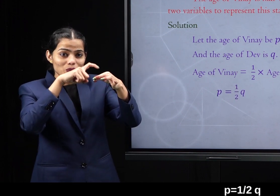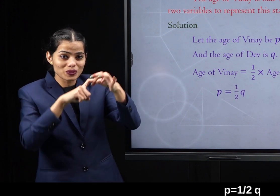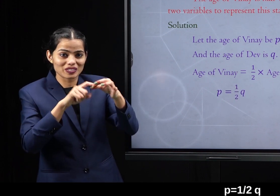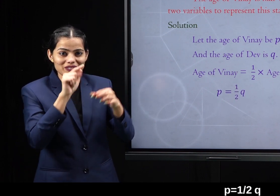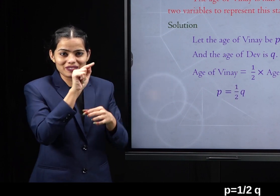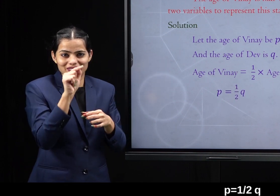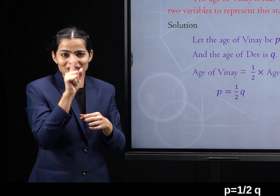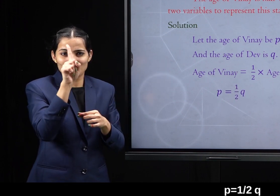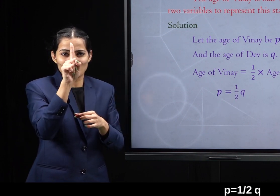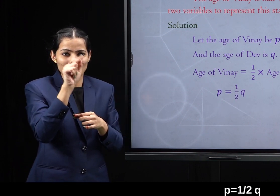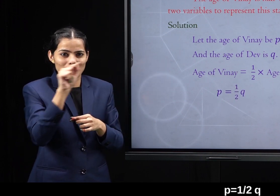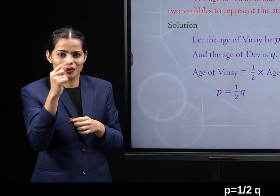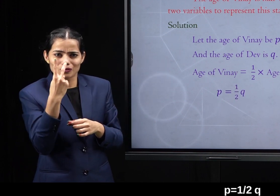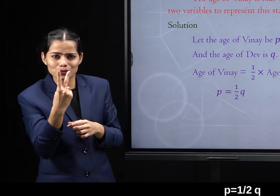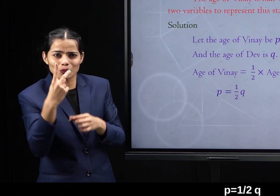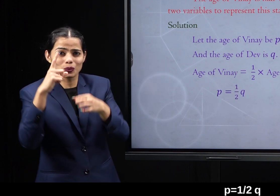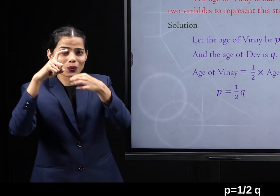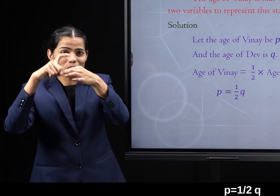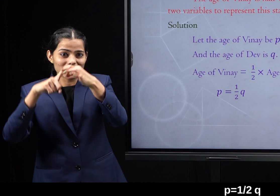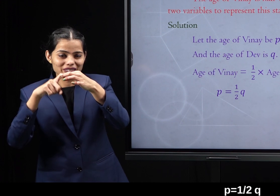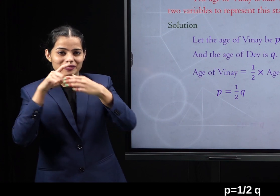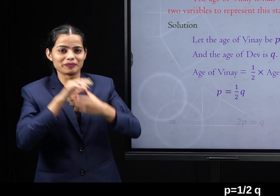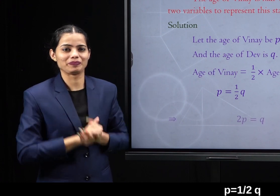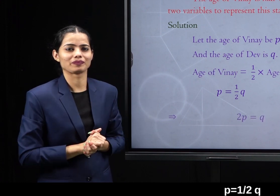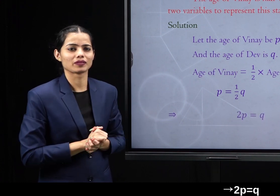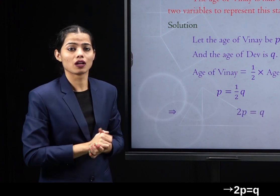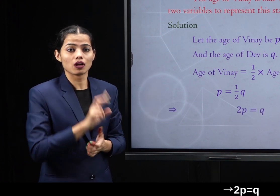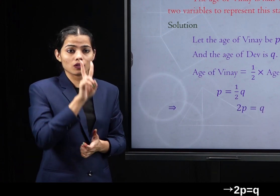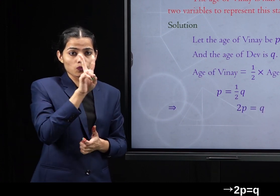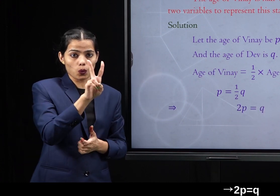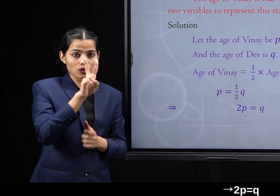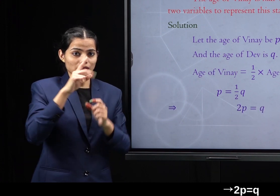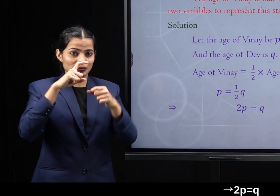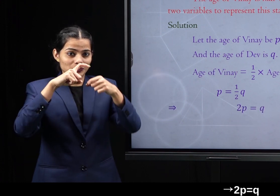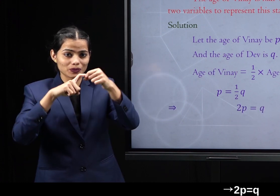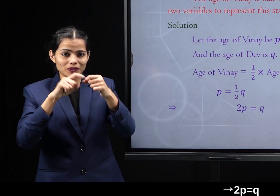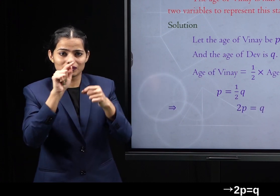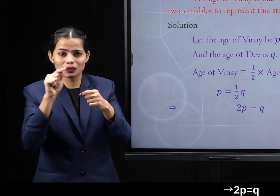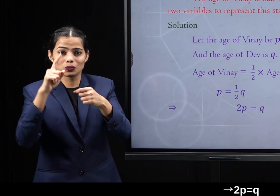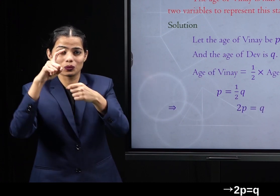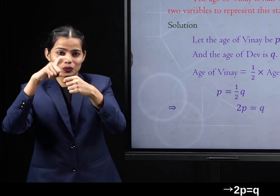p ఈజ్ ఈక్వల్ టు 1/2 q. సో 2p ఈజ్ ఈక్వల్ టు q.